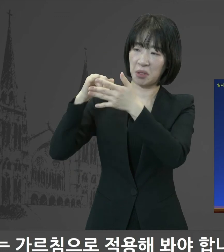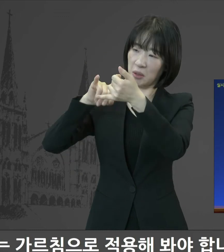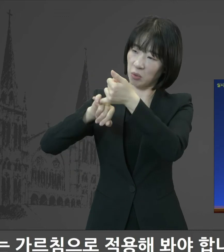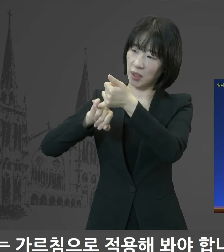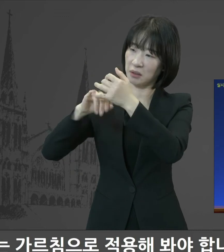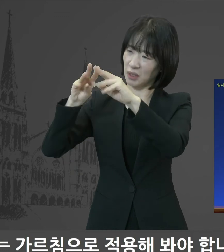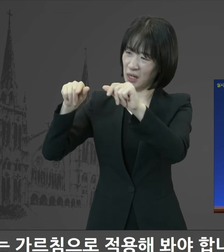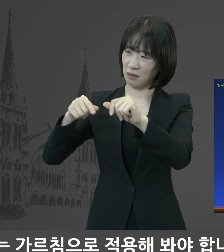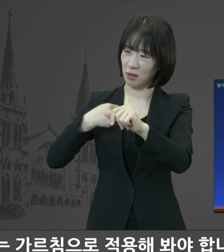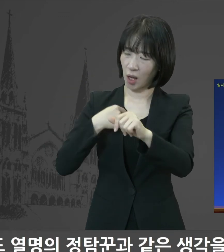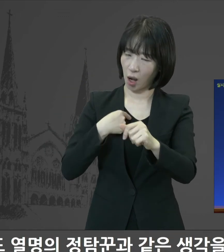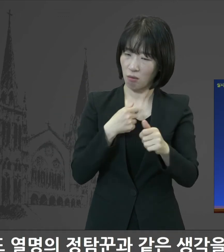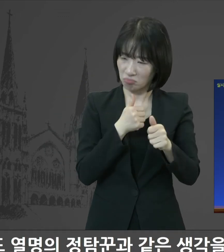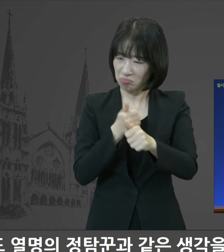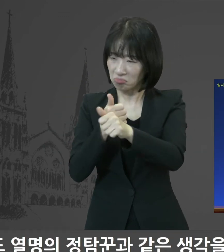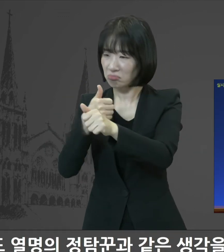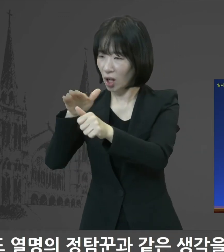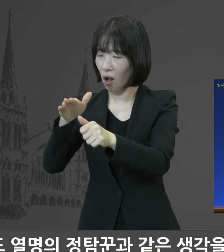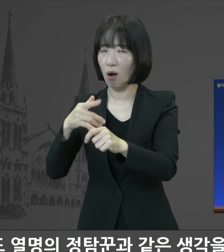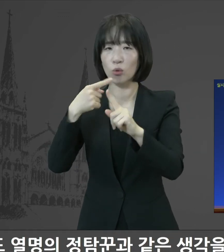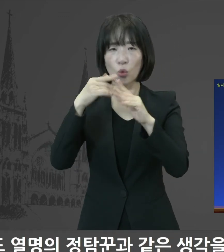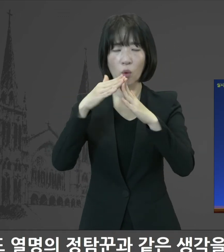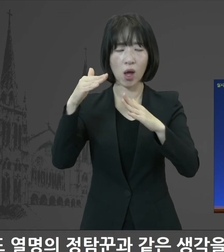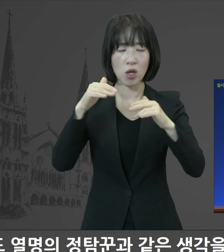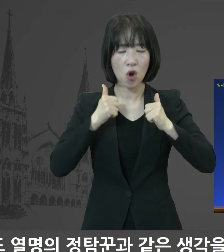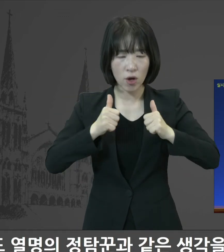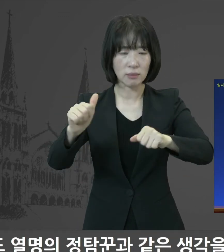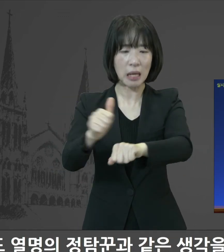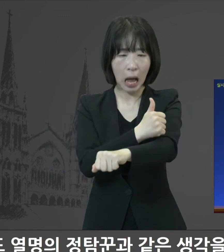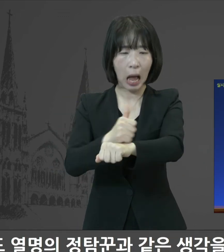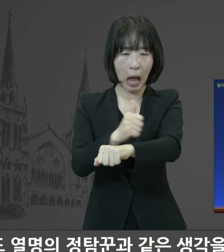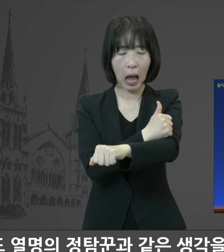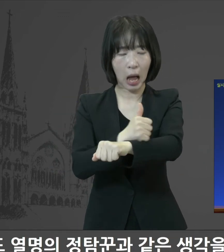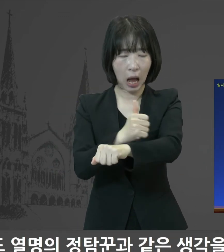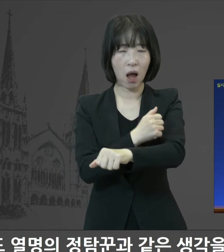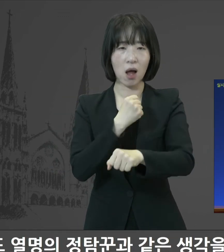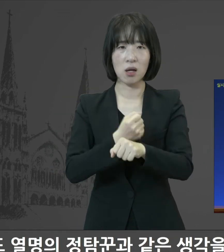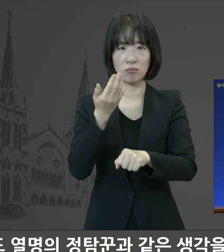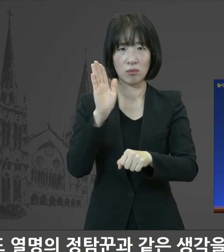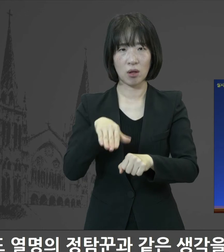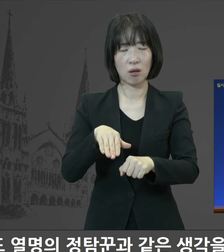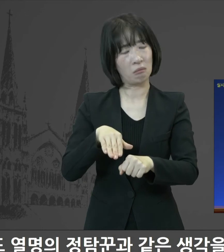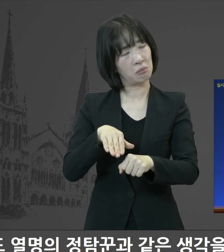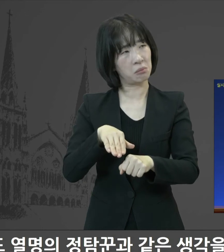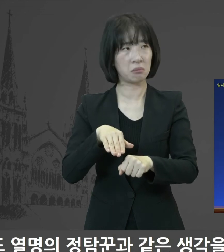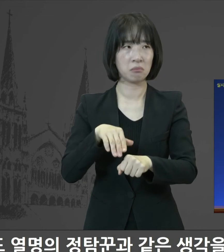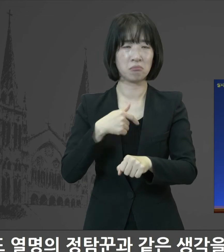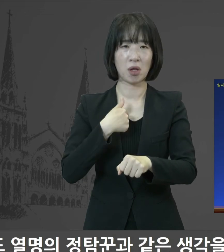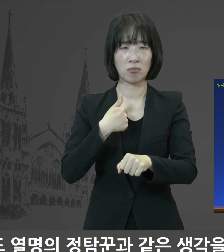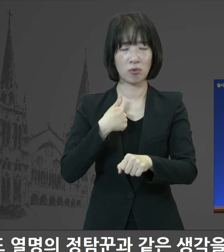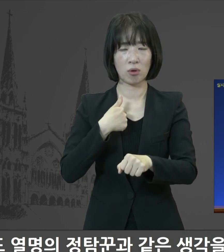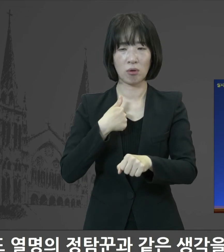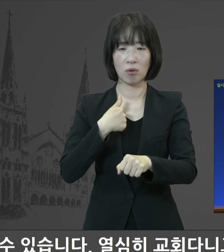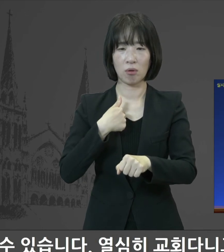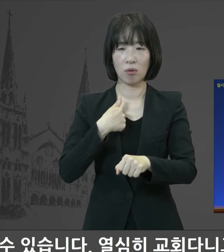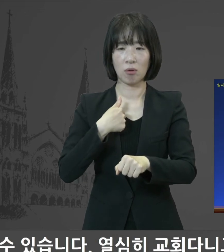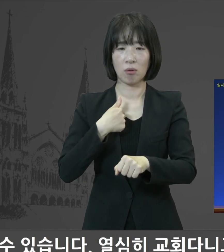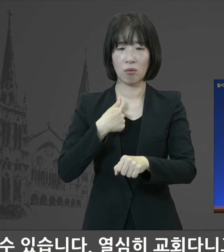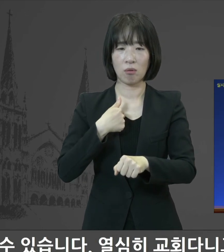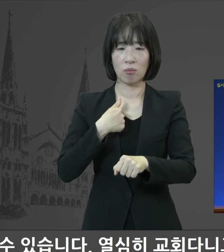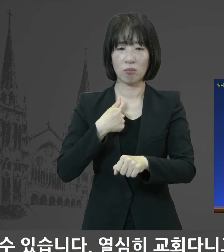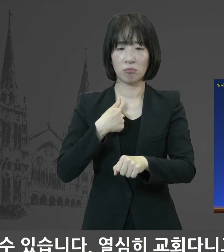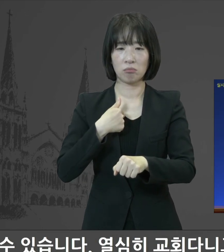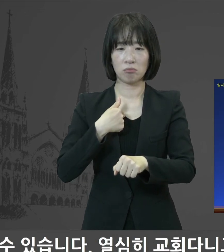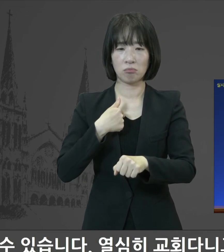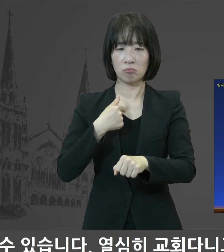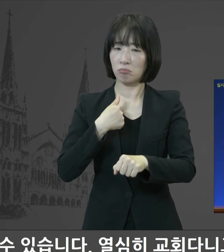나는 따라왔는데, 그래서 교회도 다니고 열심히 좀 봉사도 하고 나름 한다고 왔는데 이게 온 곳에 마지막에 딱 가보니까